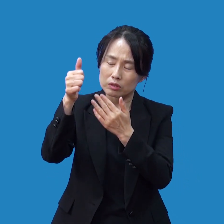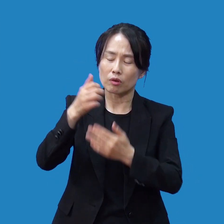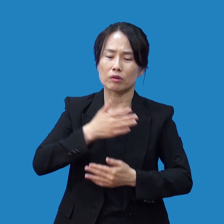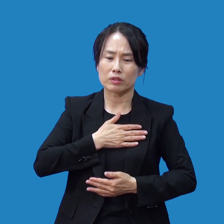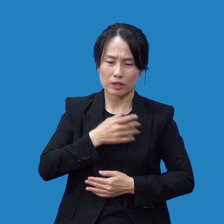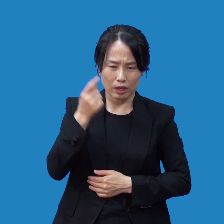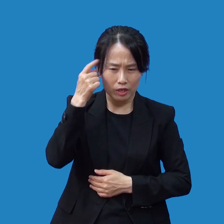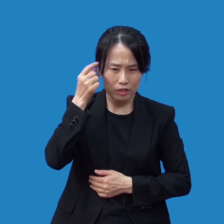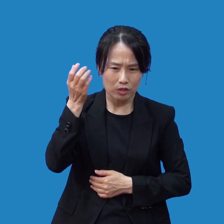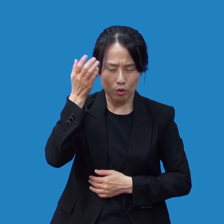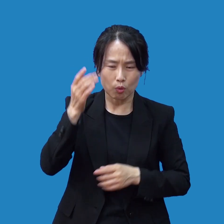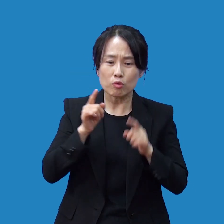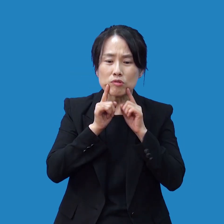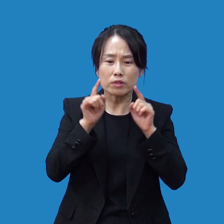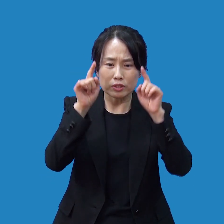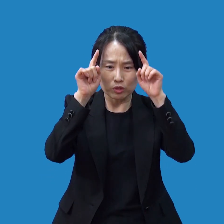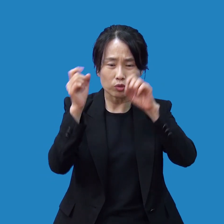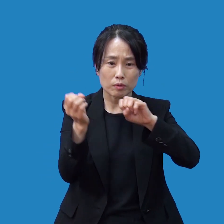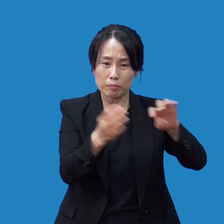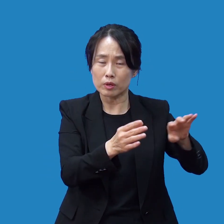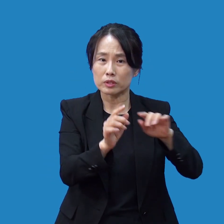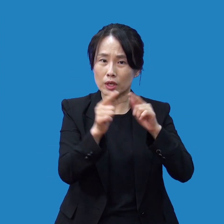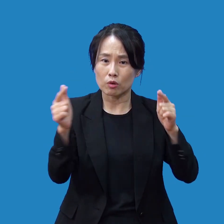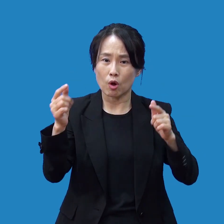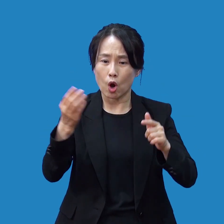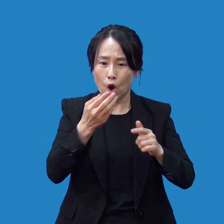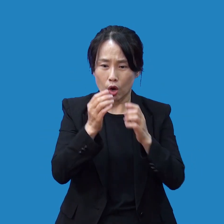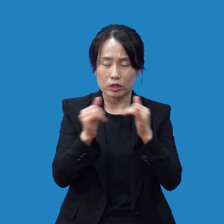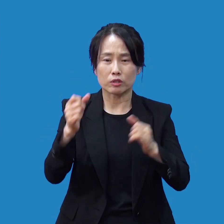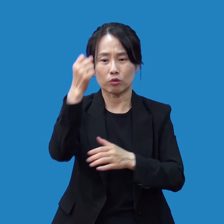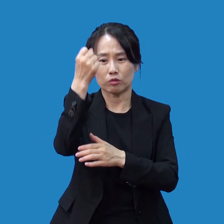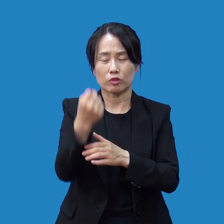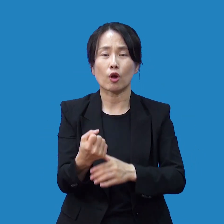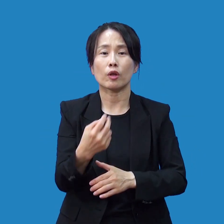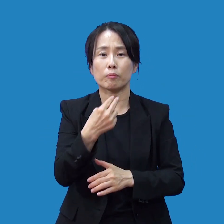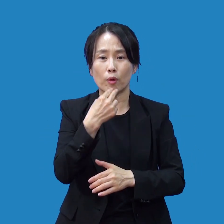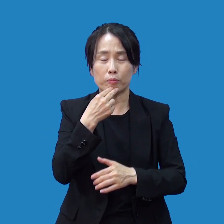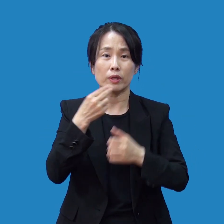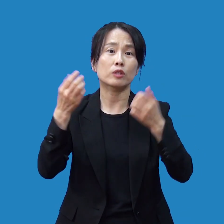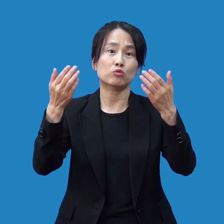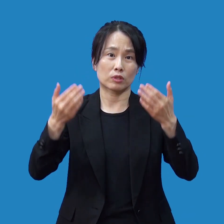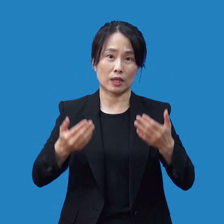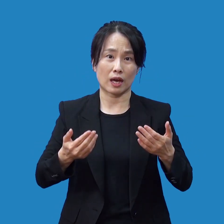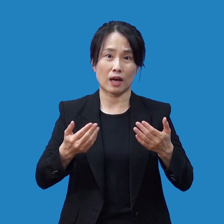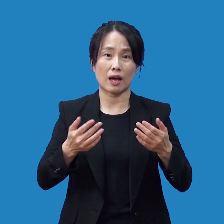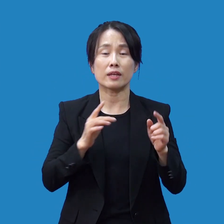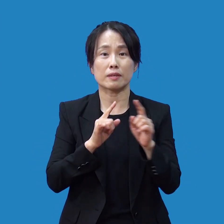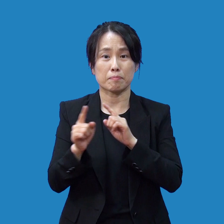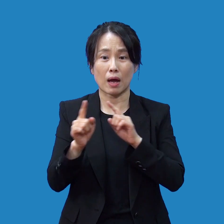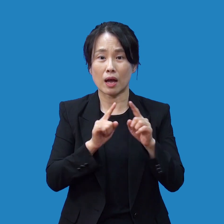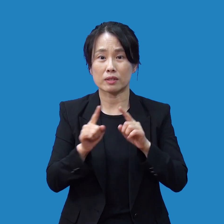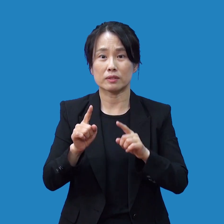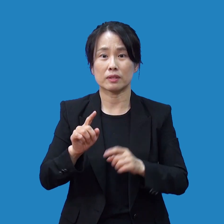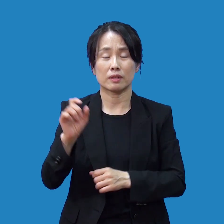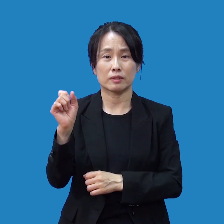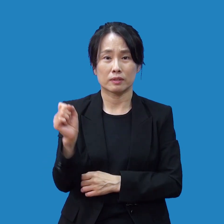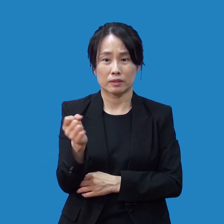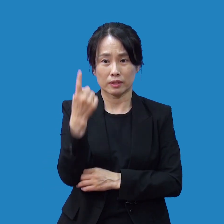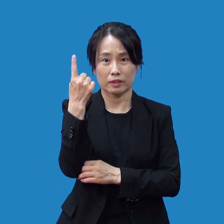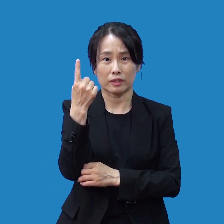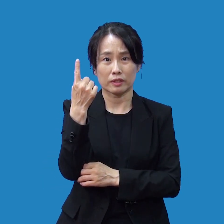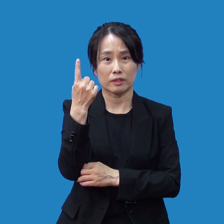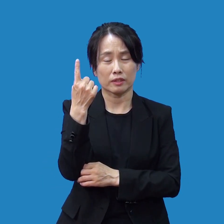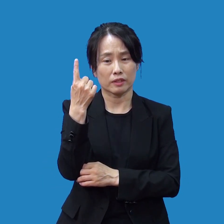음부에 버리지 아니하고 주의 거룩한 자로 썩지 아니하게 하신다, 이 말, 이것은 다윗 자신에 대해서